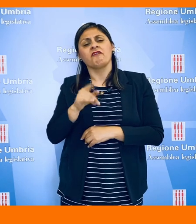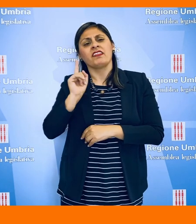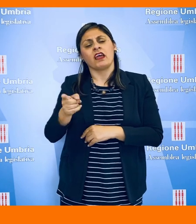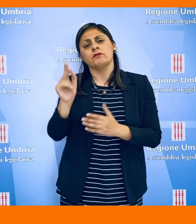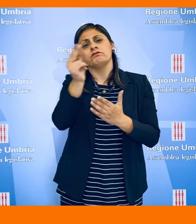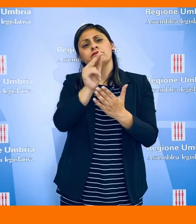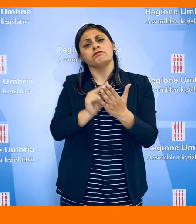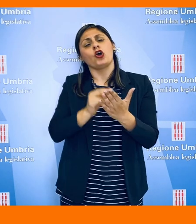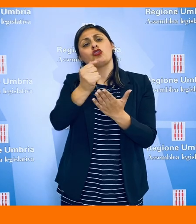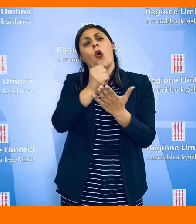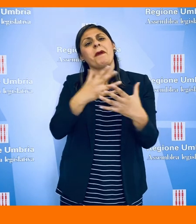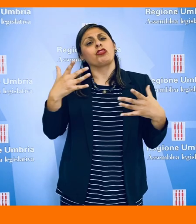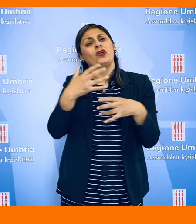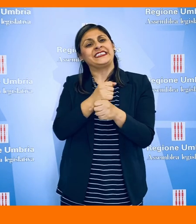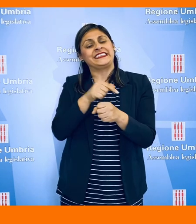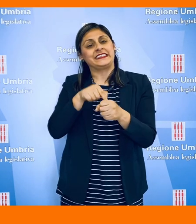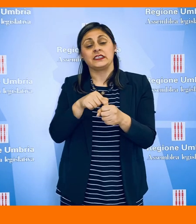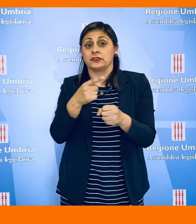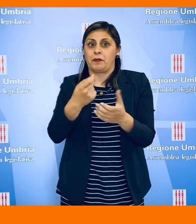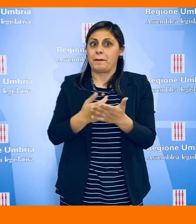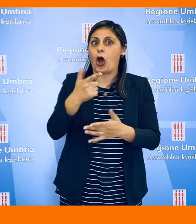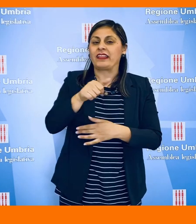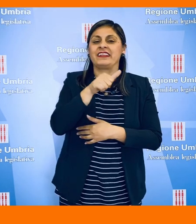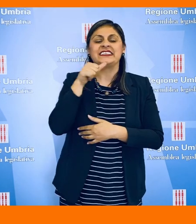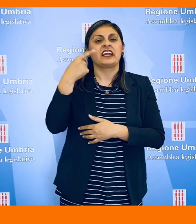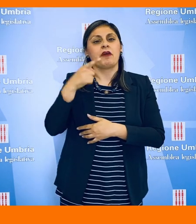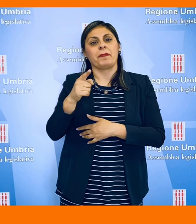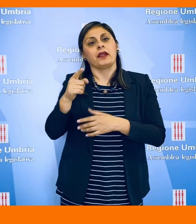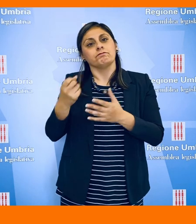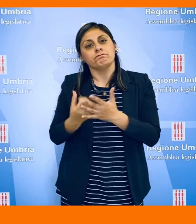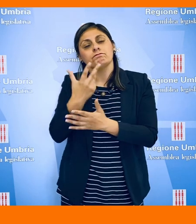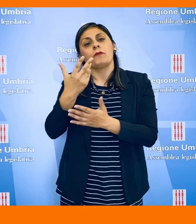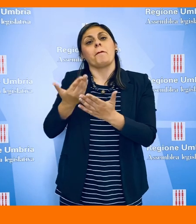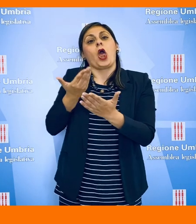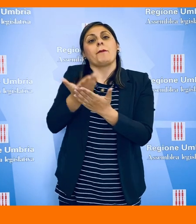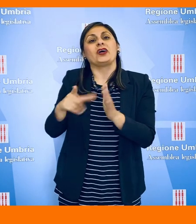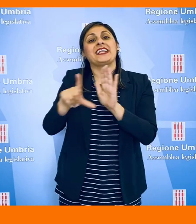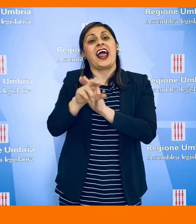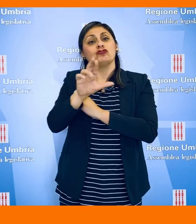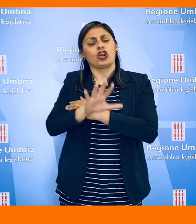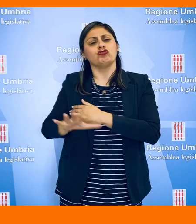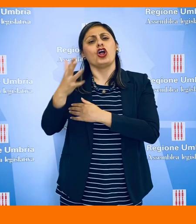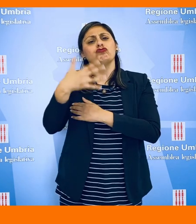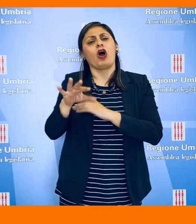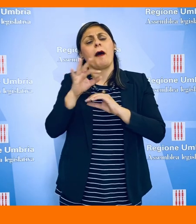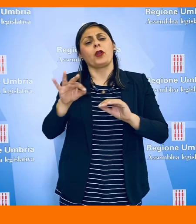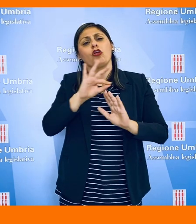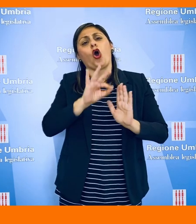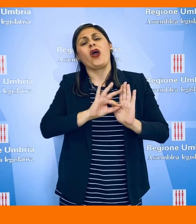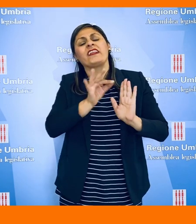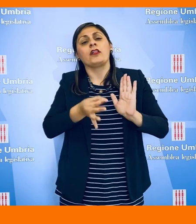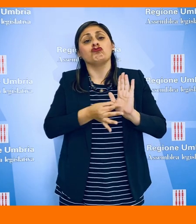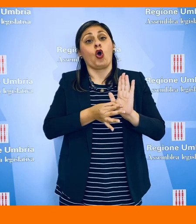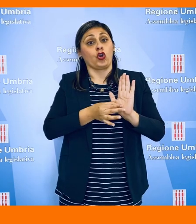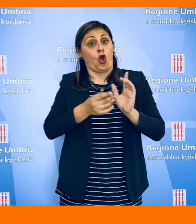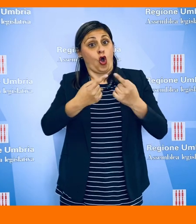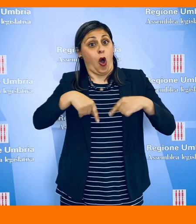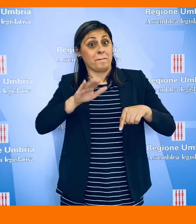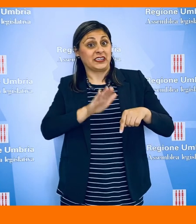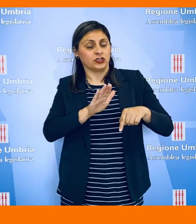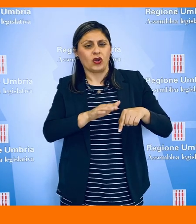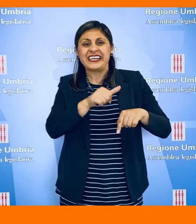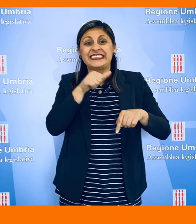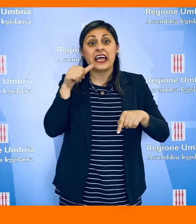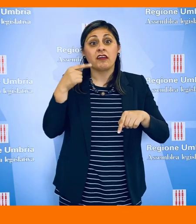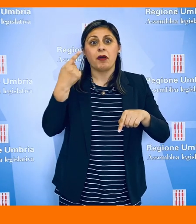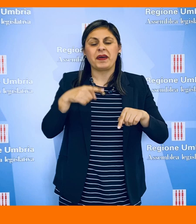di sintesi prezioso per la definizione della proposta di legge regionale, già all'ordine del giorno della Commissione, per rendere maggiormente